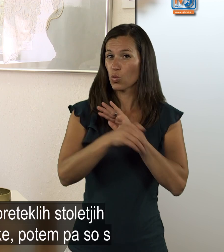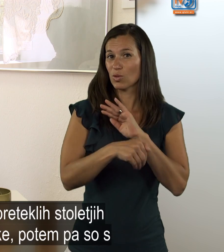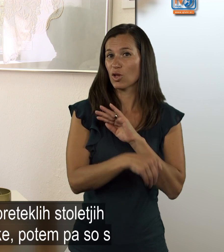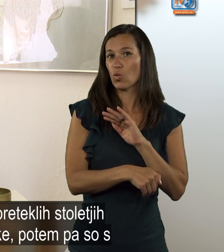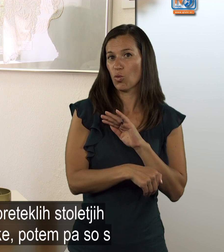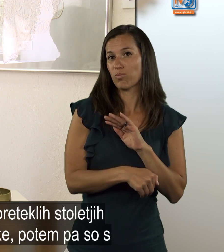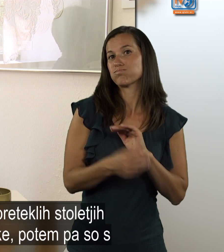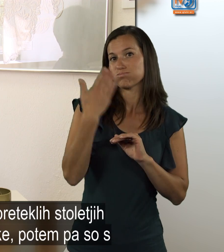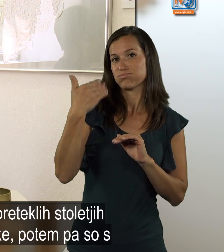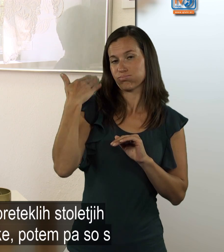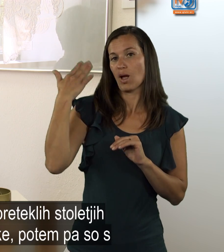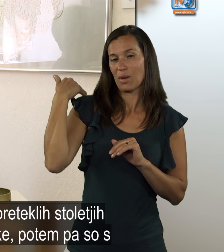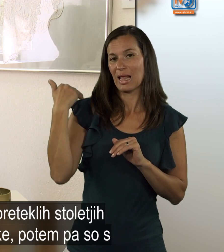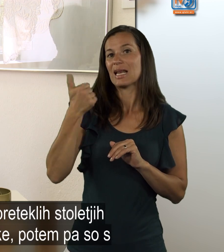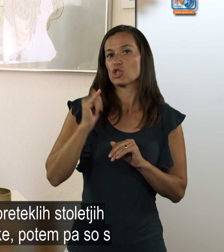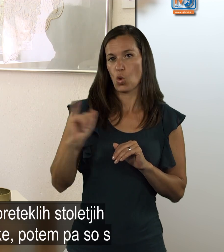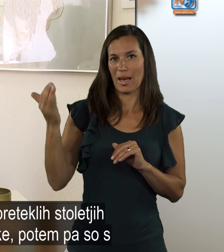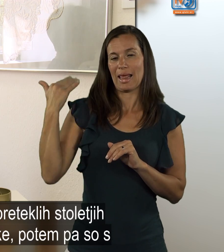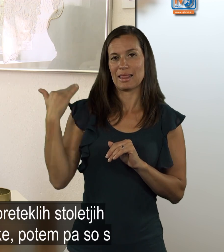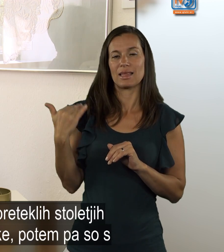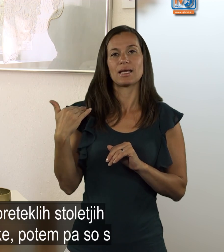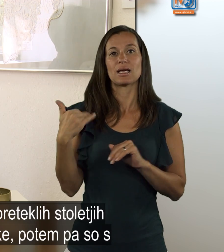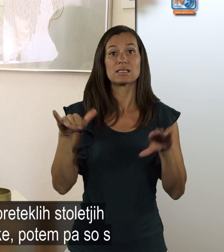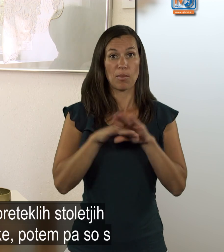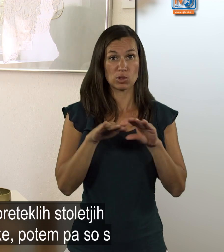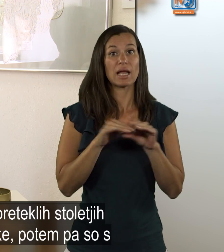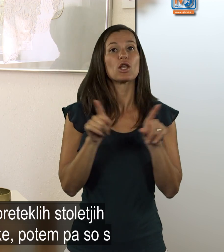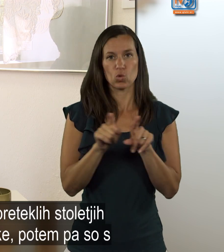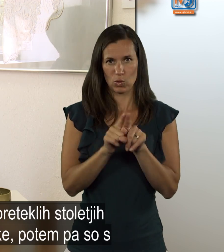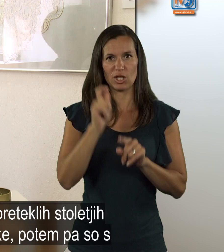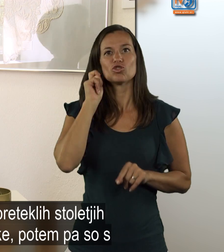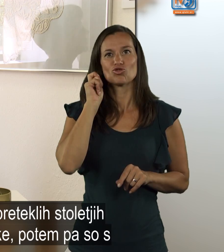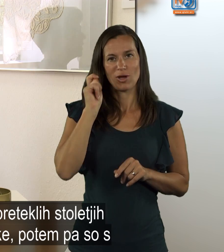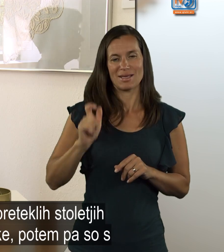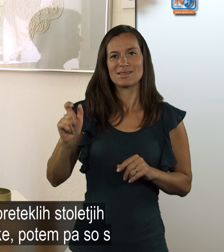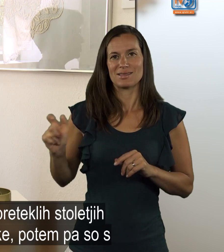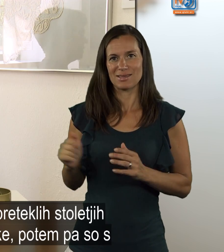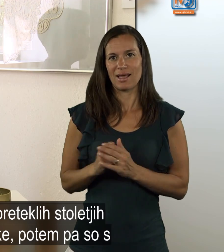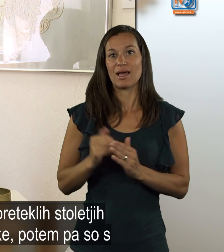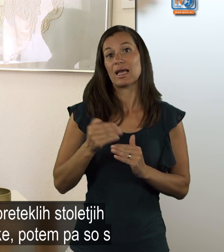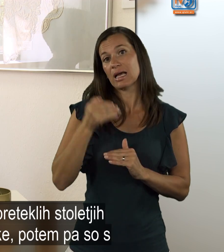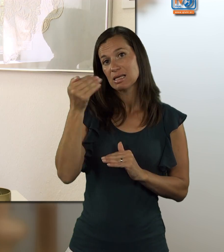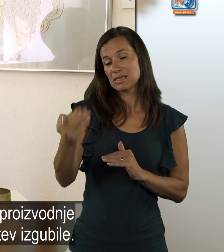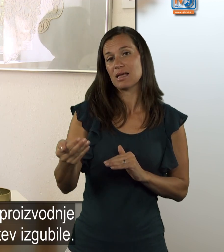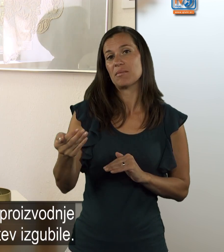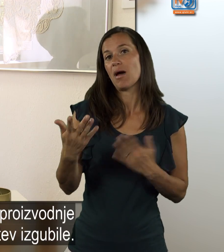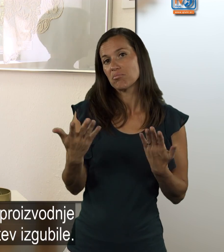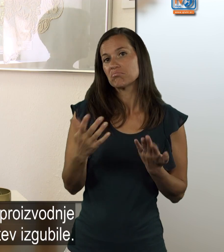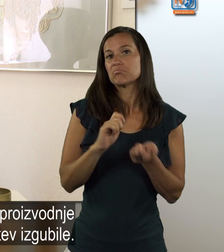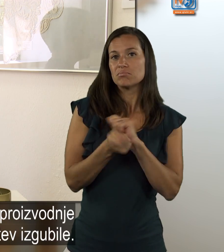V rudniku so bile na preteklih stoletjih zaposlene tudi ženske, potem pa se je